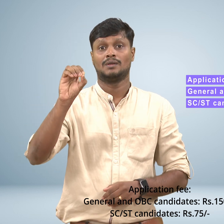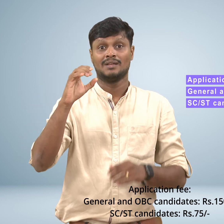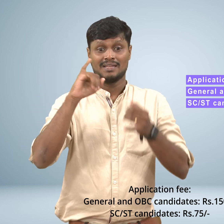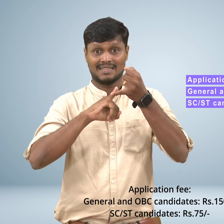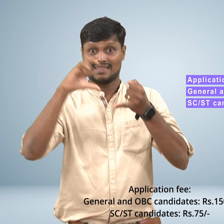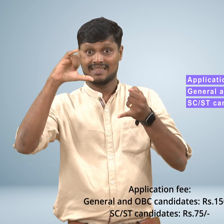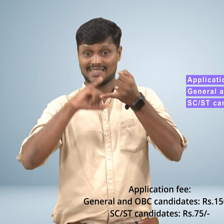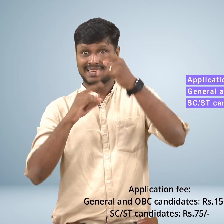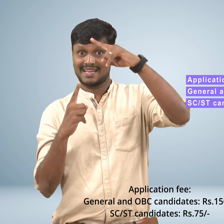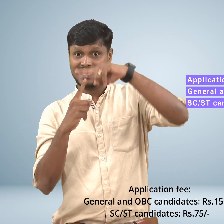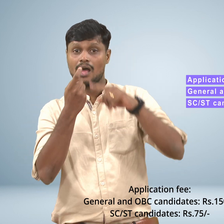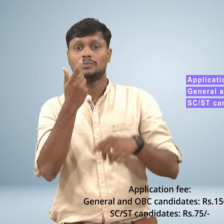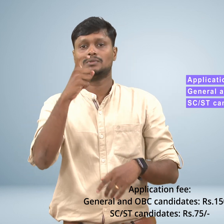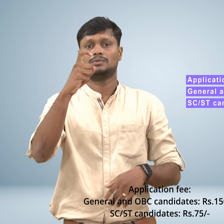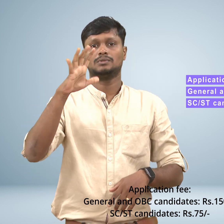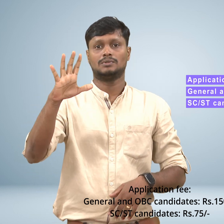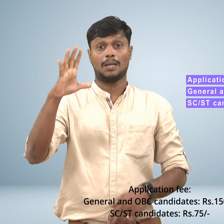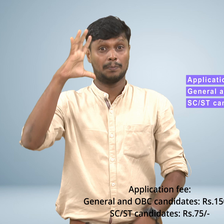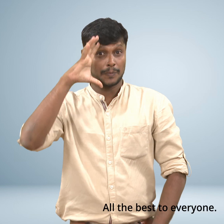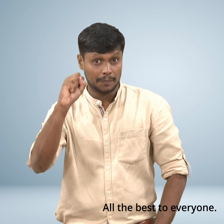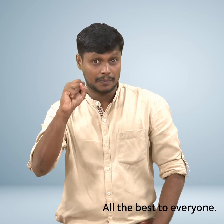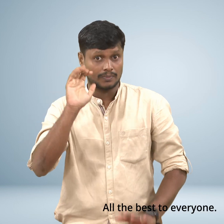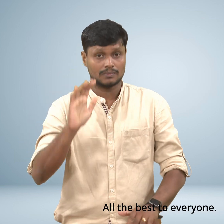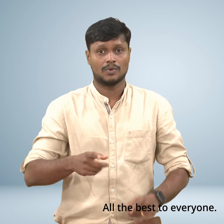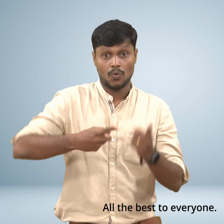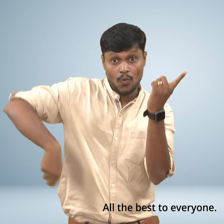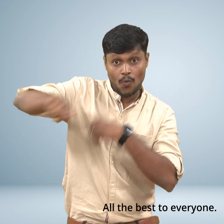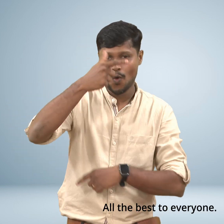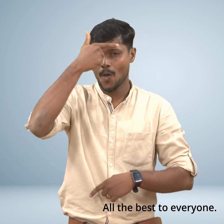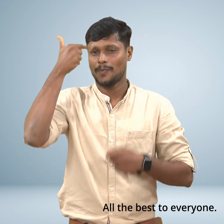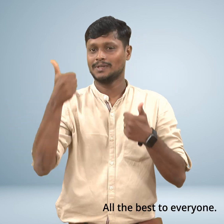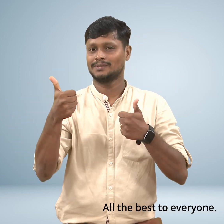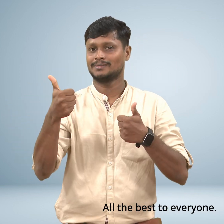SC STക്ക് 75 രൂപ. എല്ലാവർക്കും ഓൾ ദി ബെസ്റ്റ്.